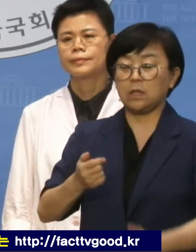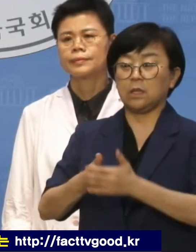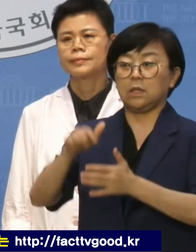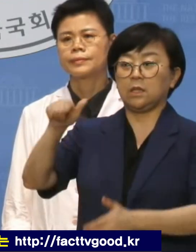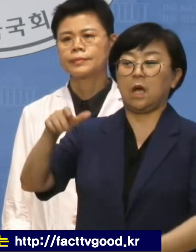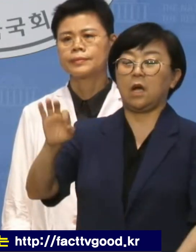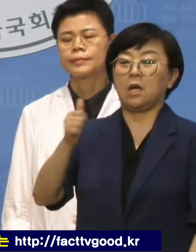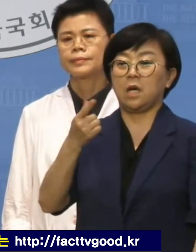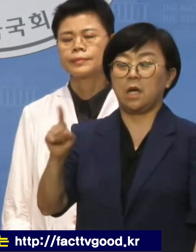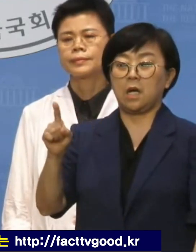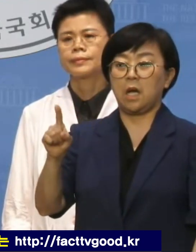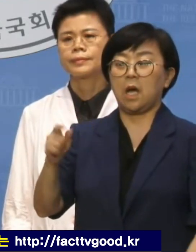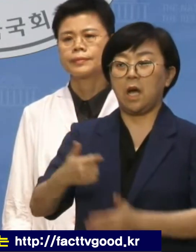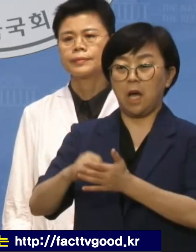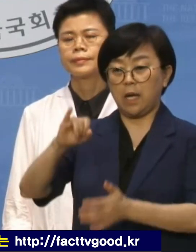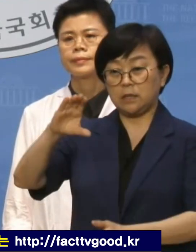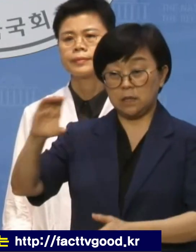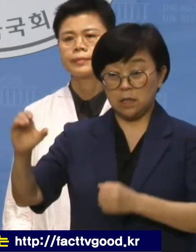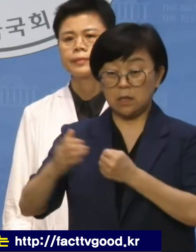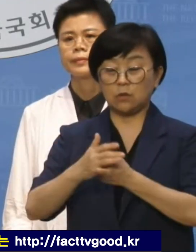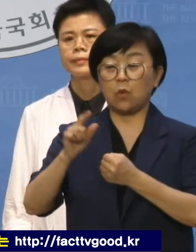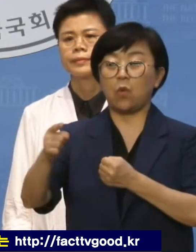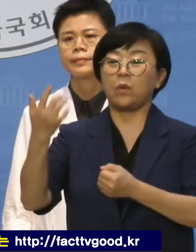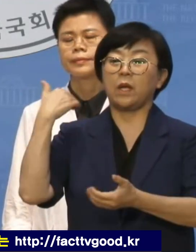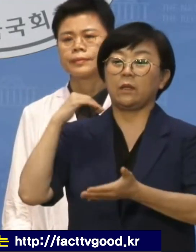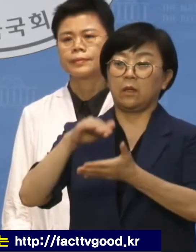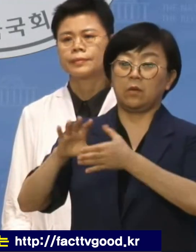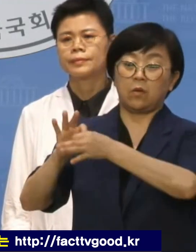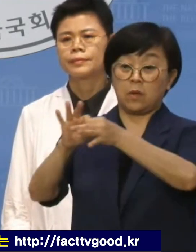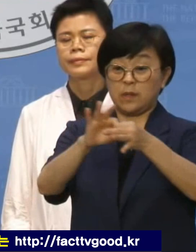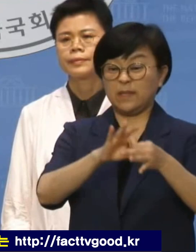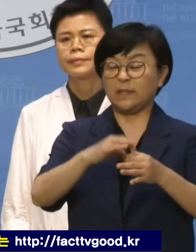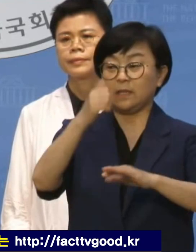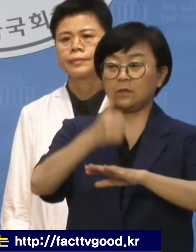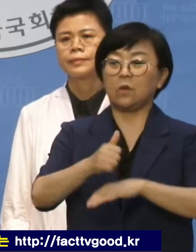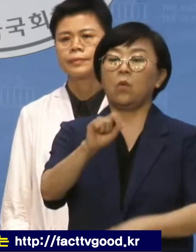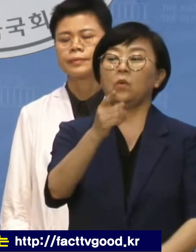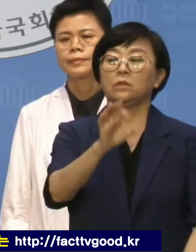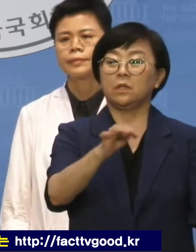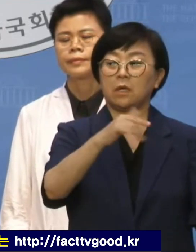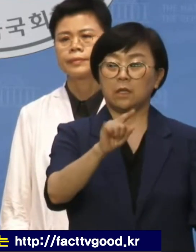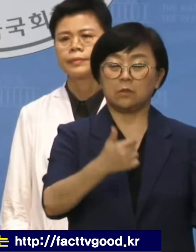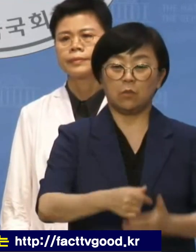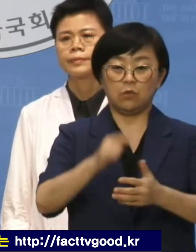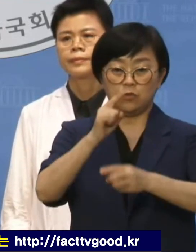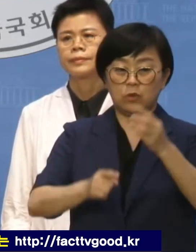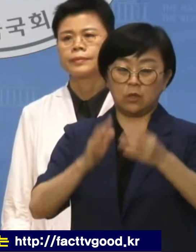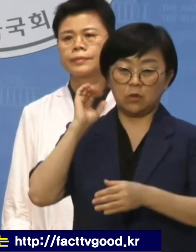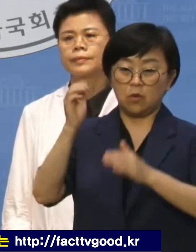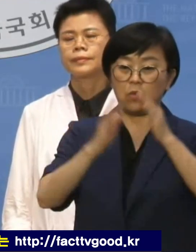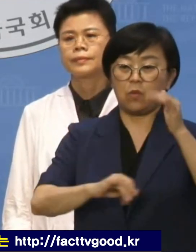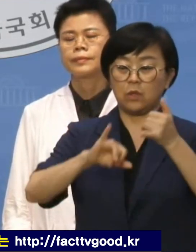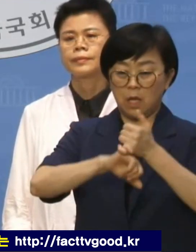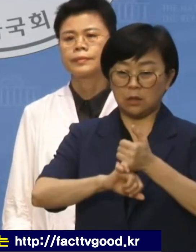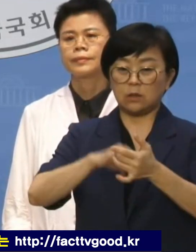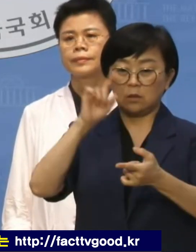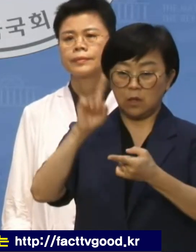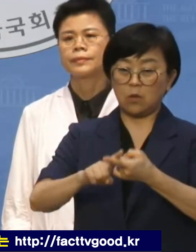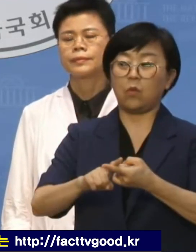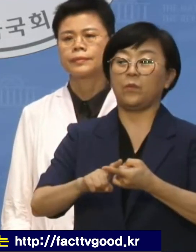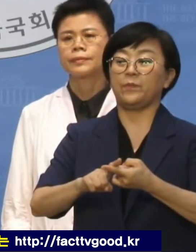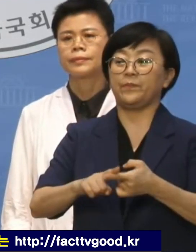쪽에 IC는 생기고 그다음에 양서민들 온안으로 연결해서 나중에 홍천까지 연결되는 윤석열 대통령 공약도 오래됐는데요.